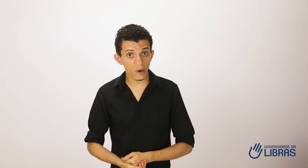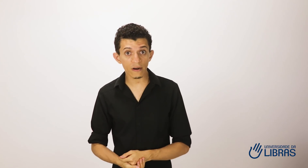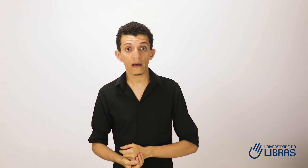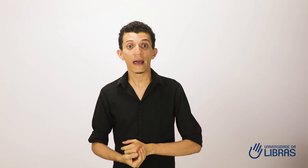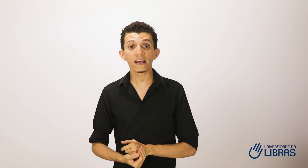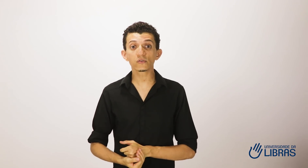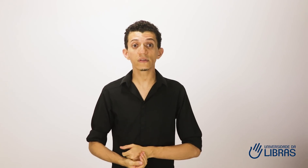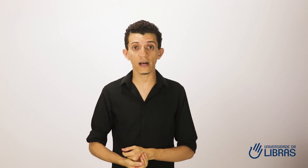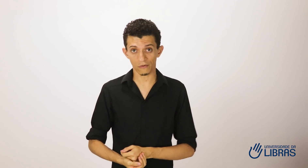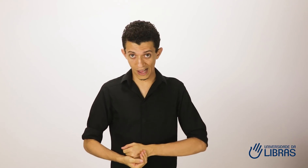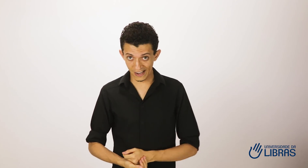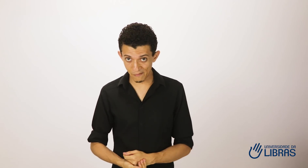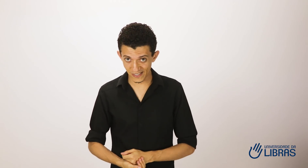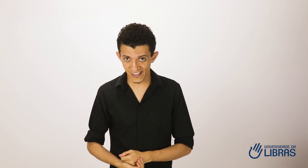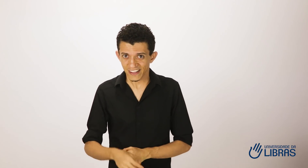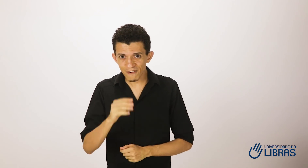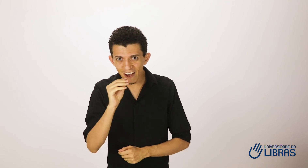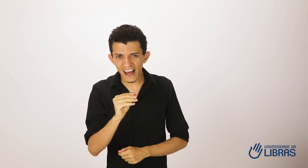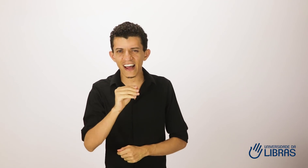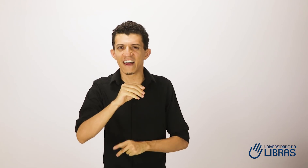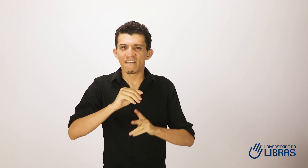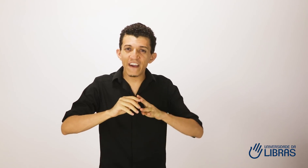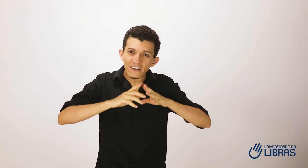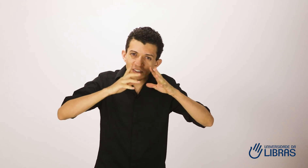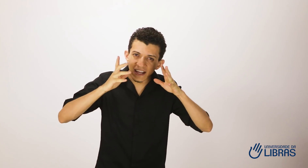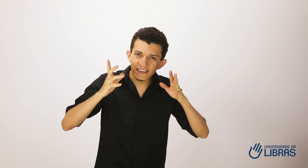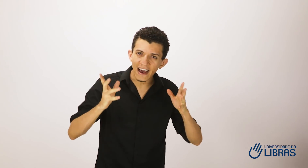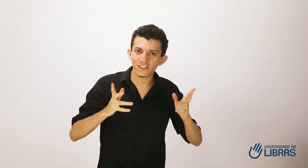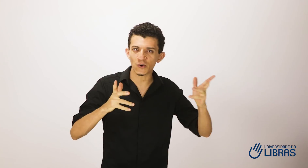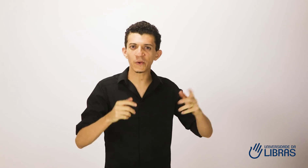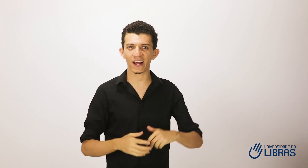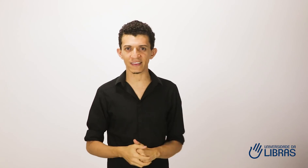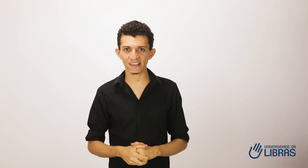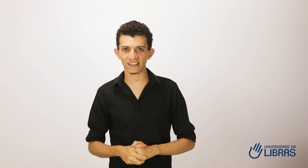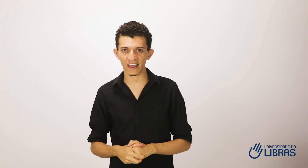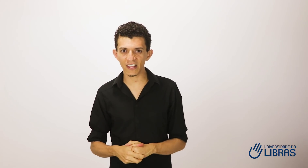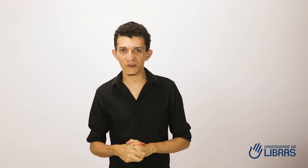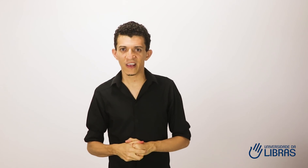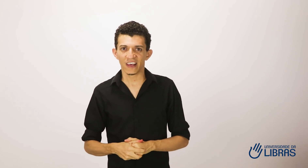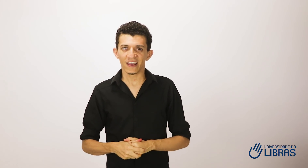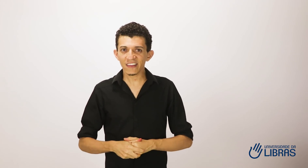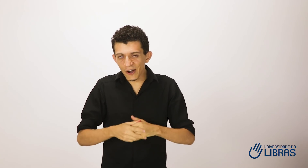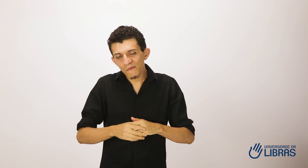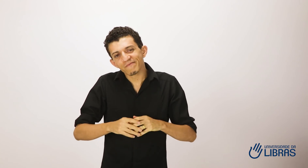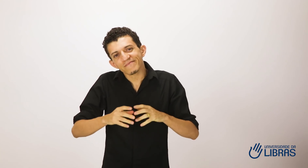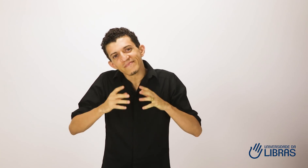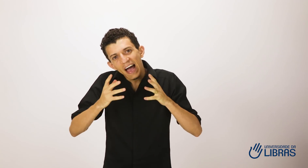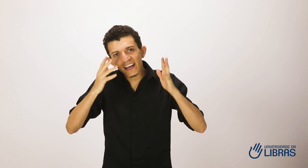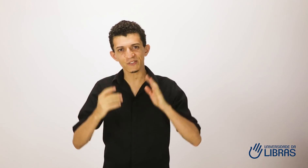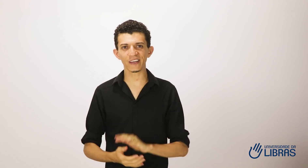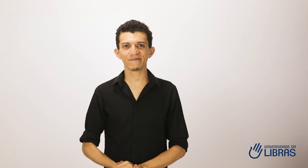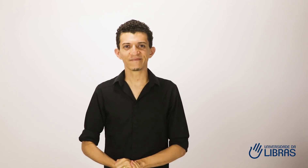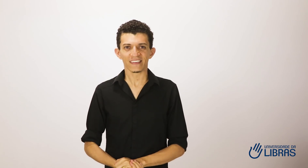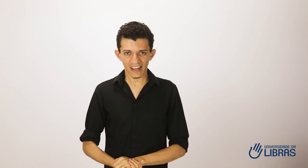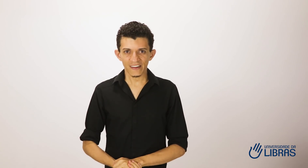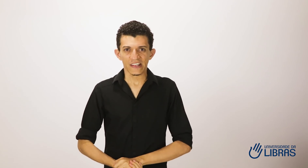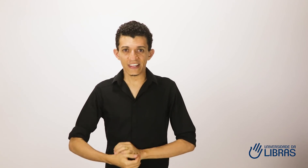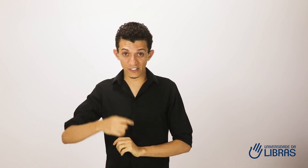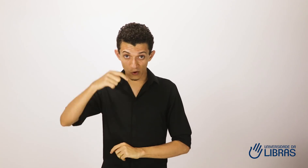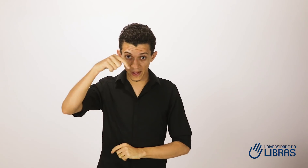Luana estudando a Libras. Então vai lá, veja os detalhes de como que ela está saindo Então, é isso aí, tá? Deixe seu